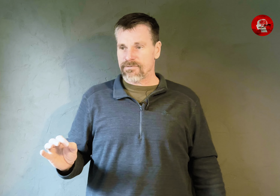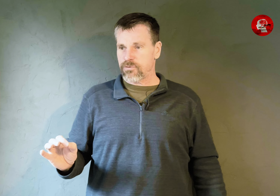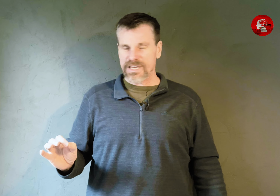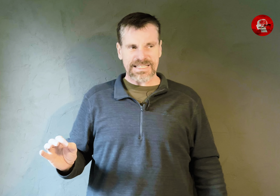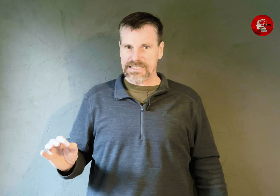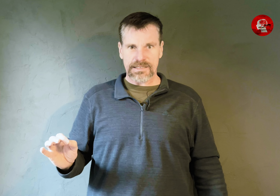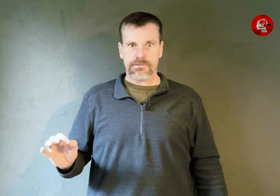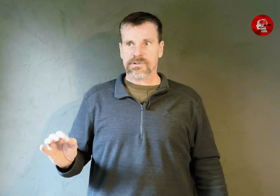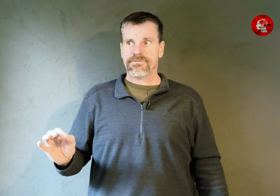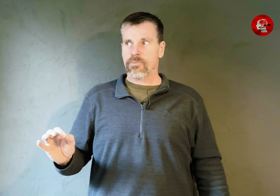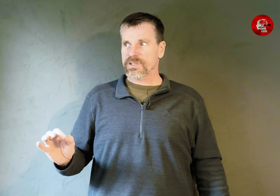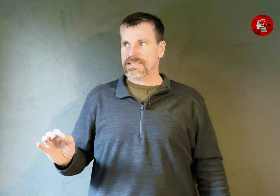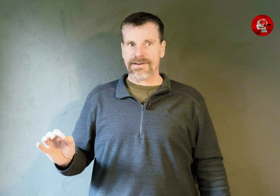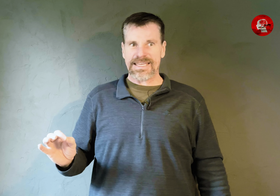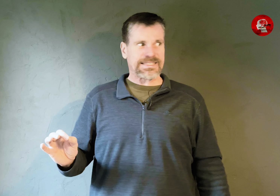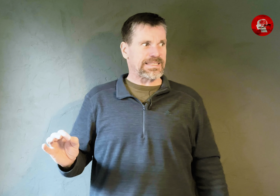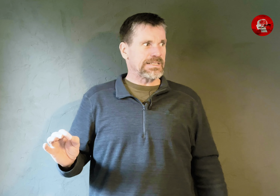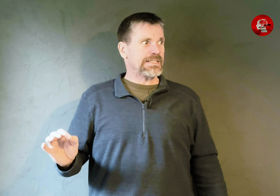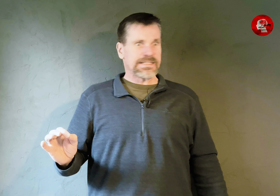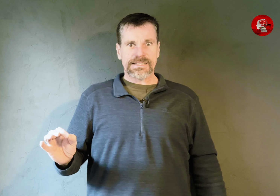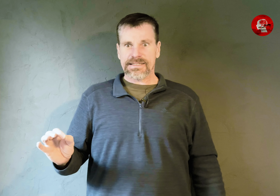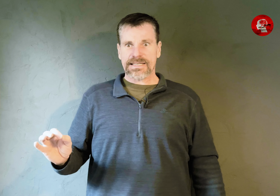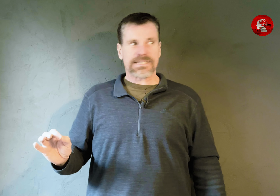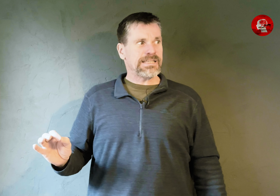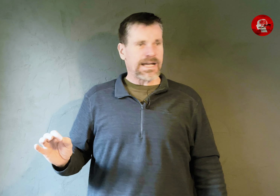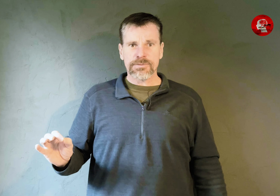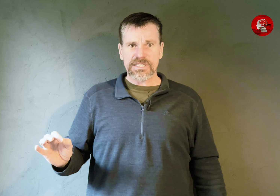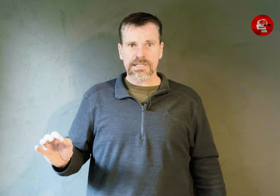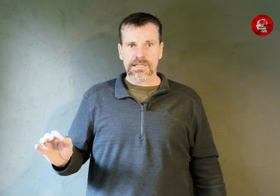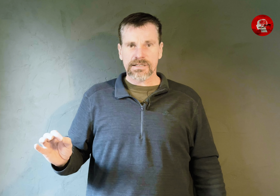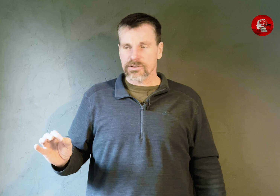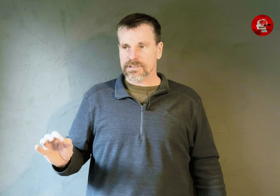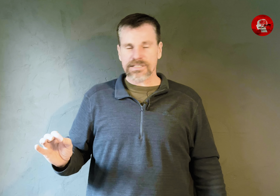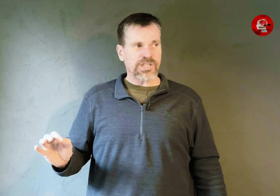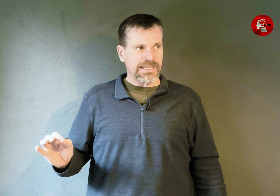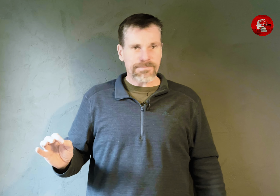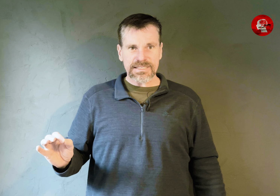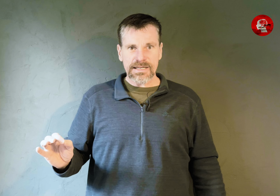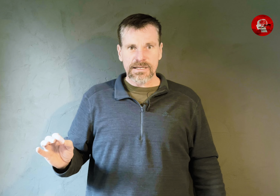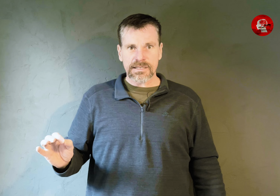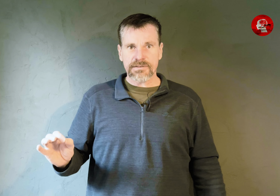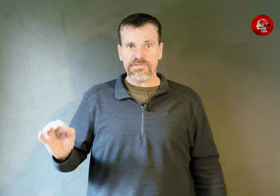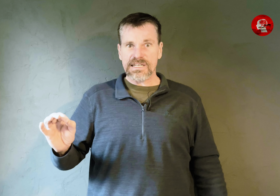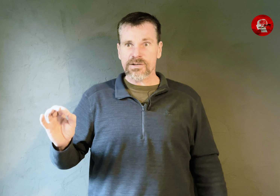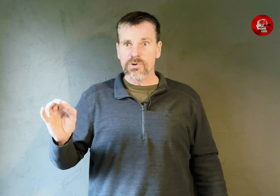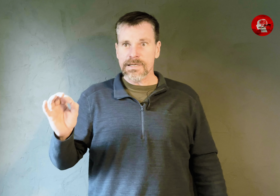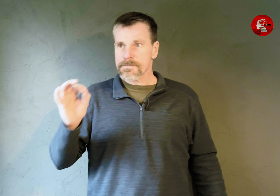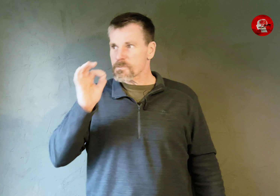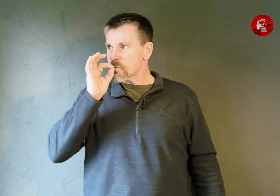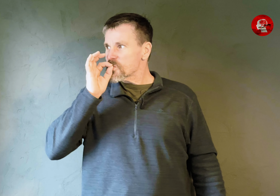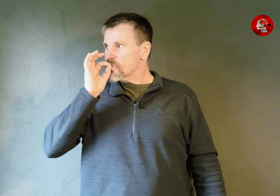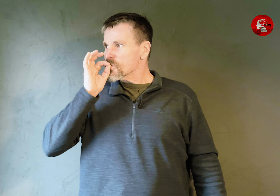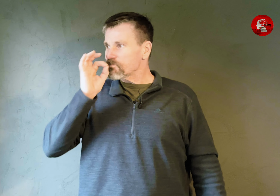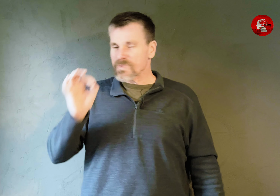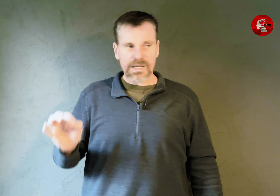wir vorher gesagt total verboten ist aber jetzt da kriegen ja nicht mit und dann schneit die besser dann sind wir die coolen